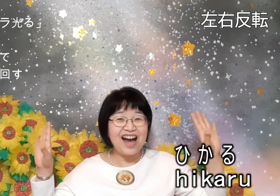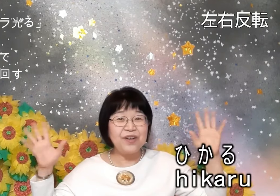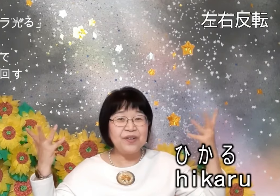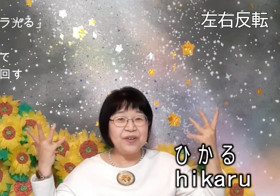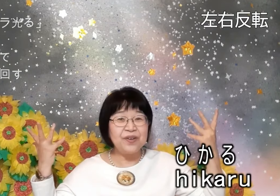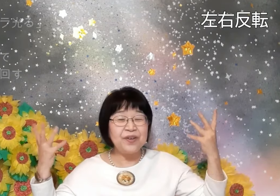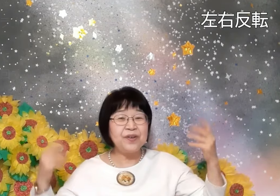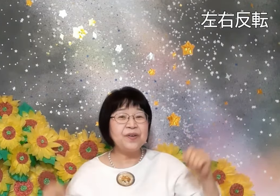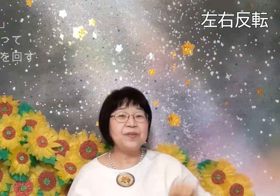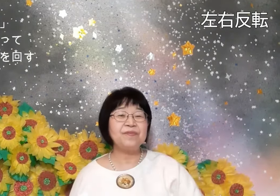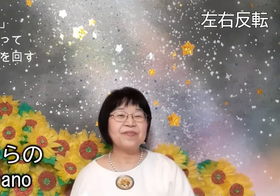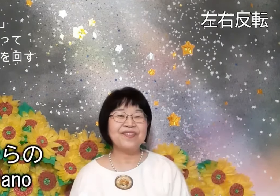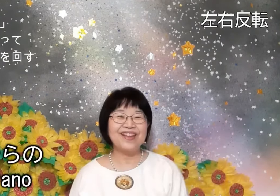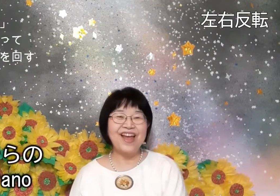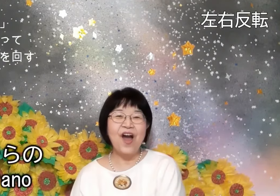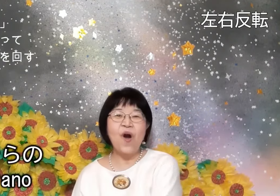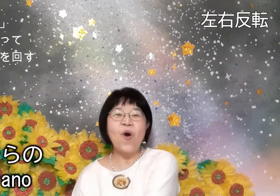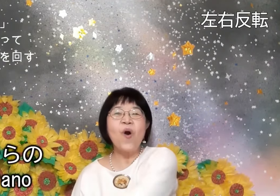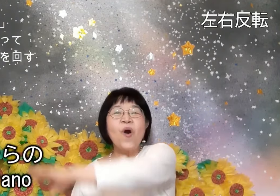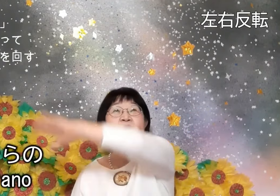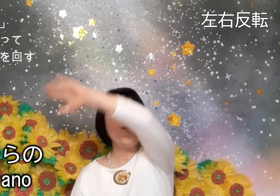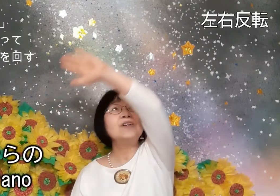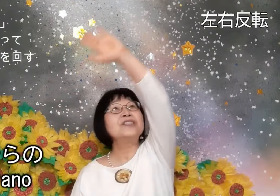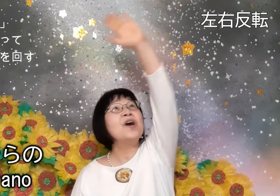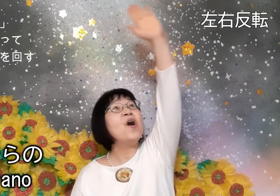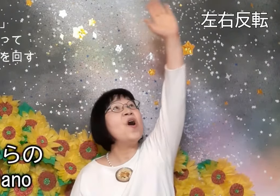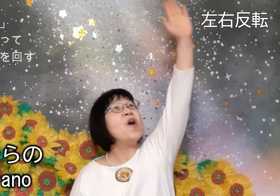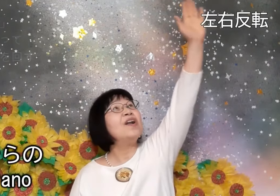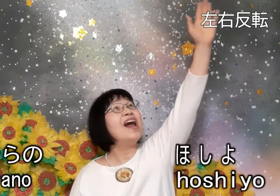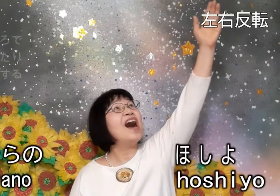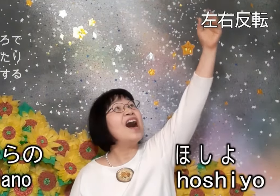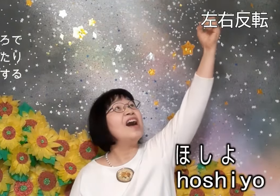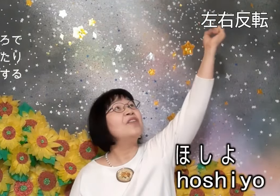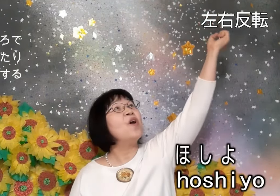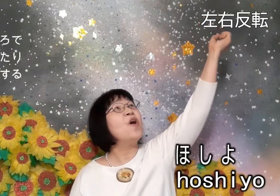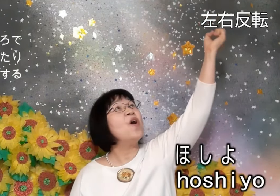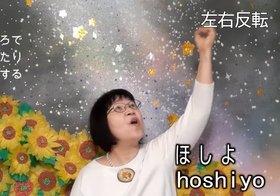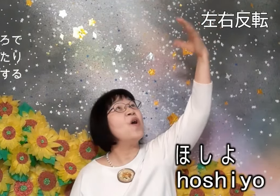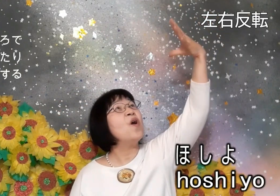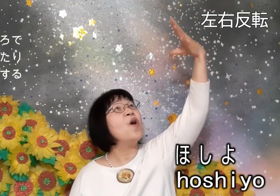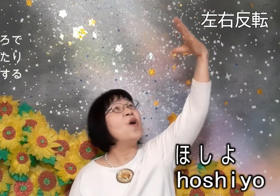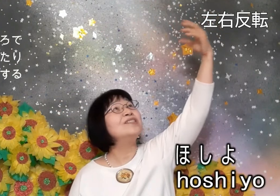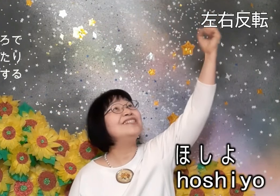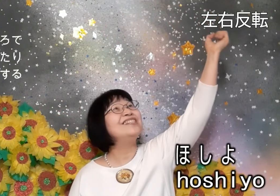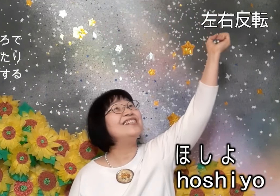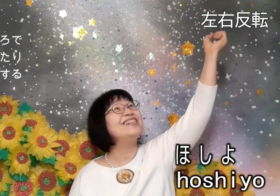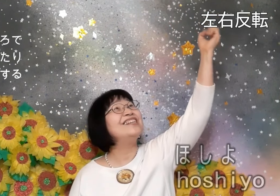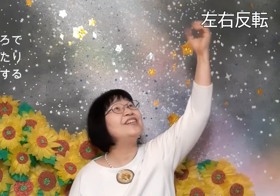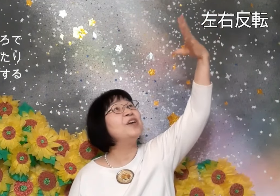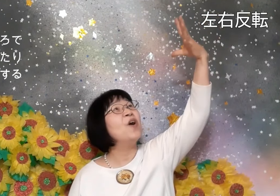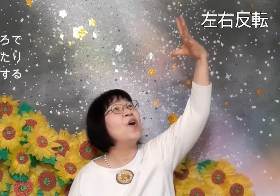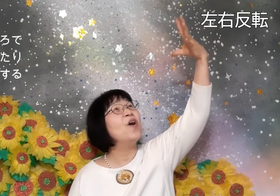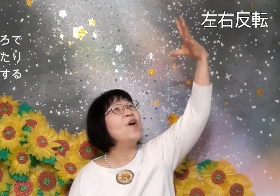るお空の星よ。